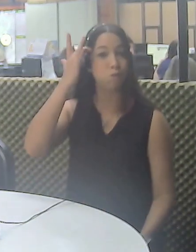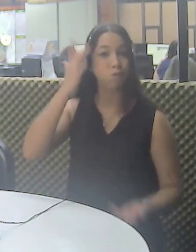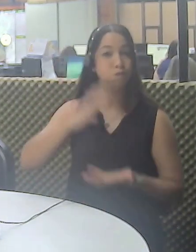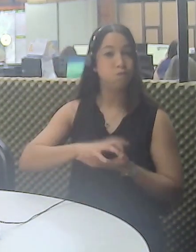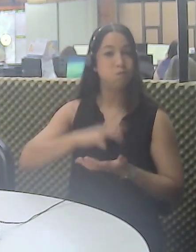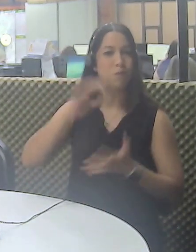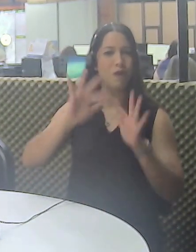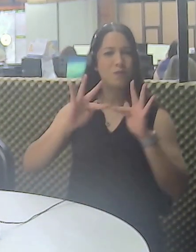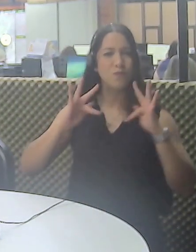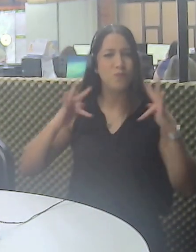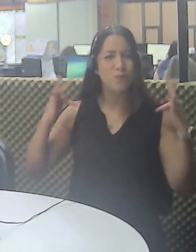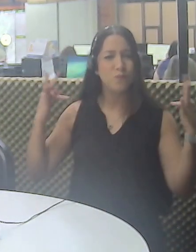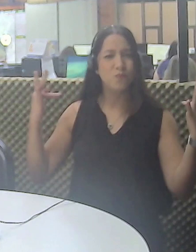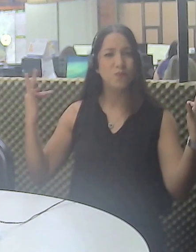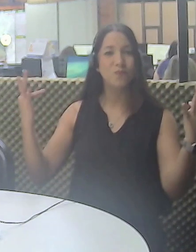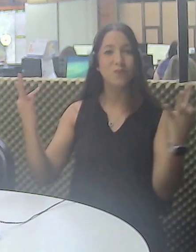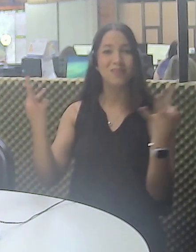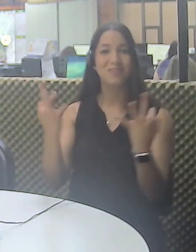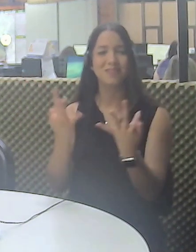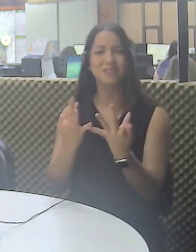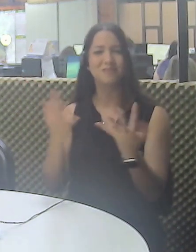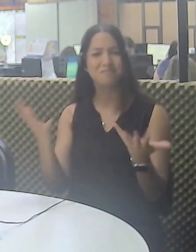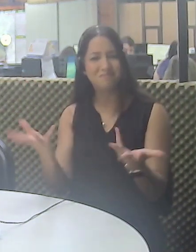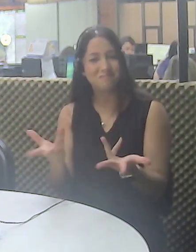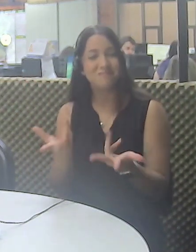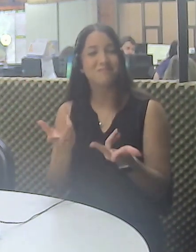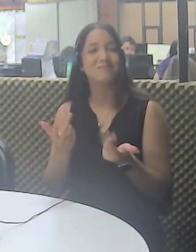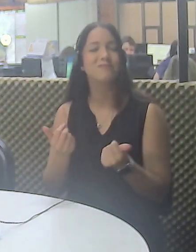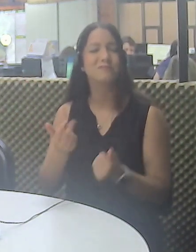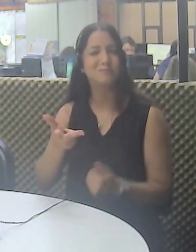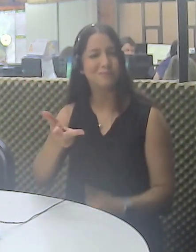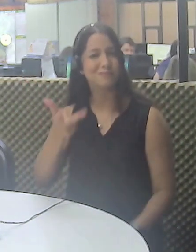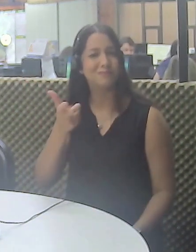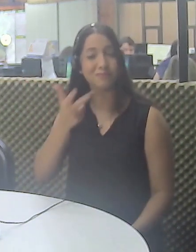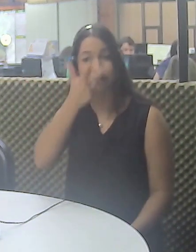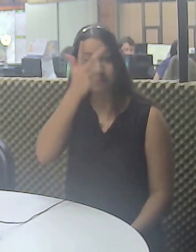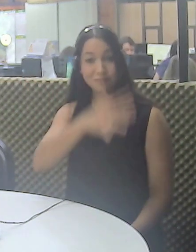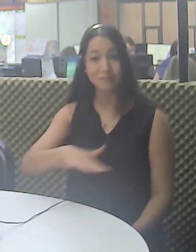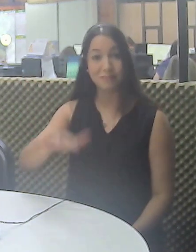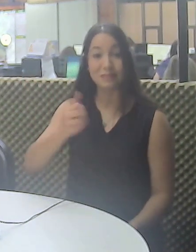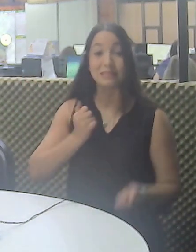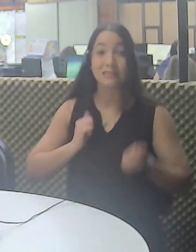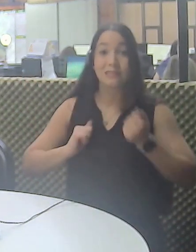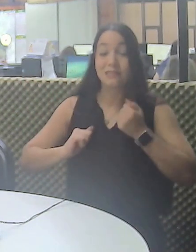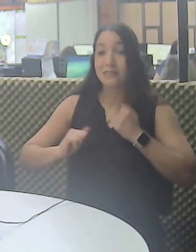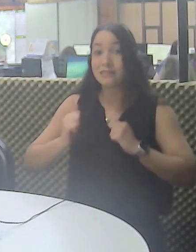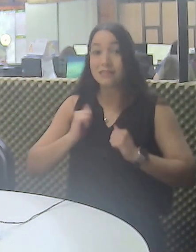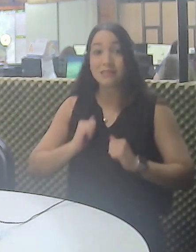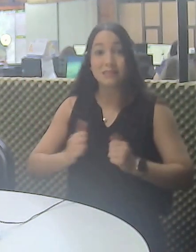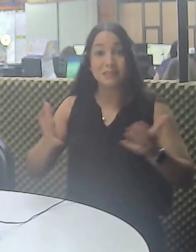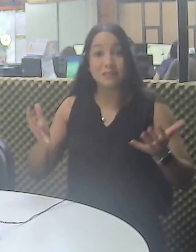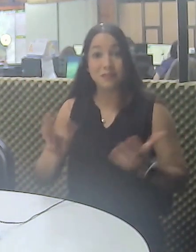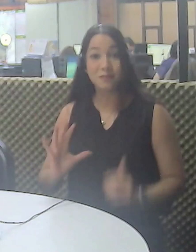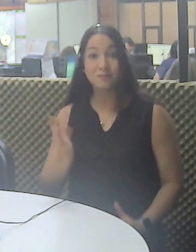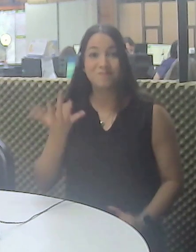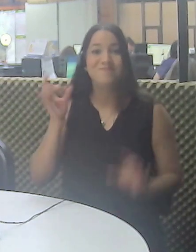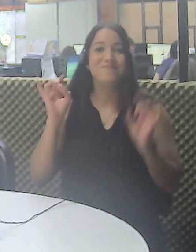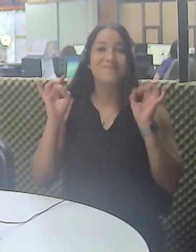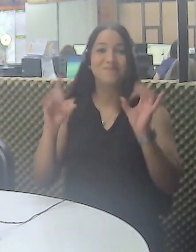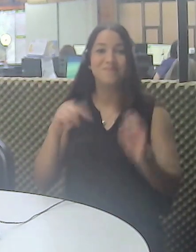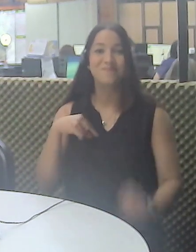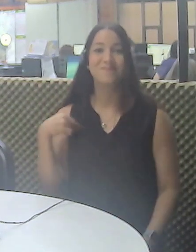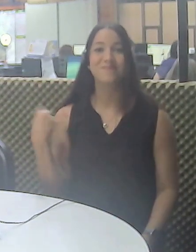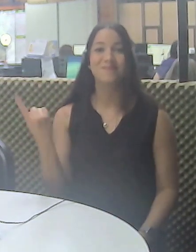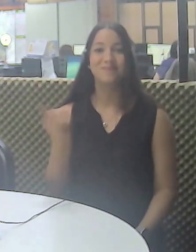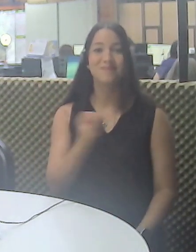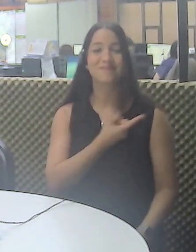família inteira aqui com a gente. E é tão lindo saber que as pessoas estavam esperando tanto por esse momento, um momento tão especial para todos